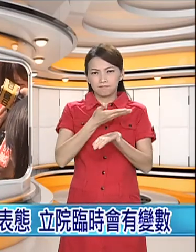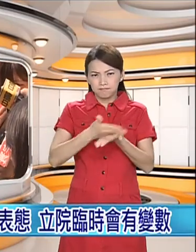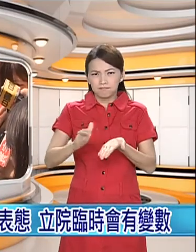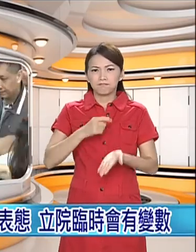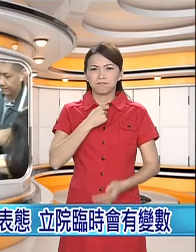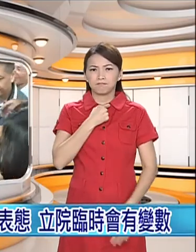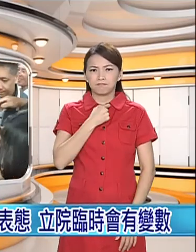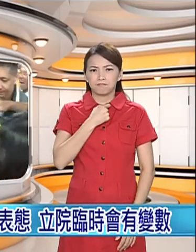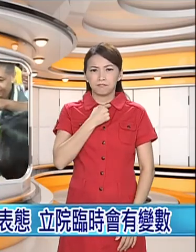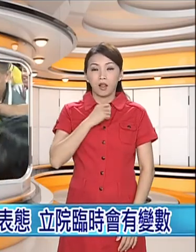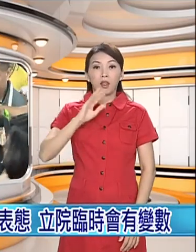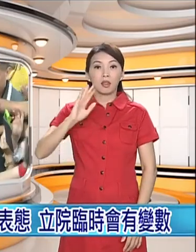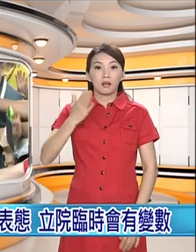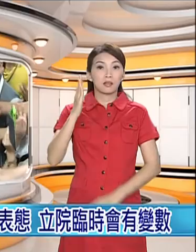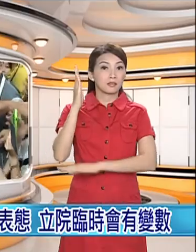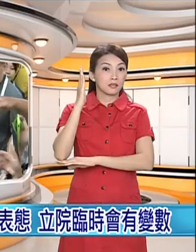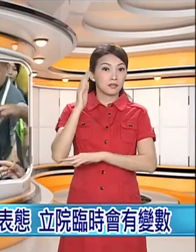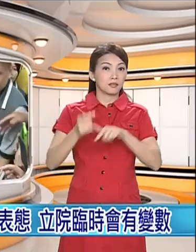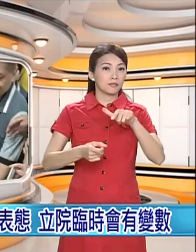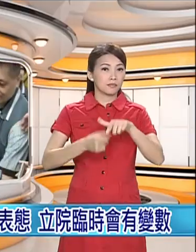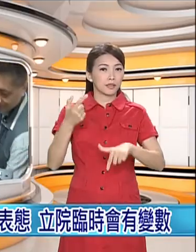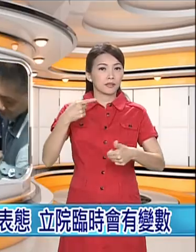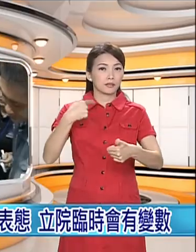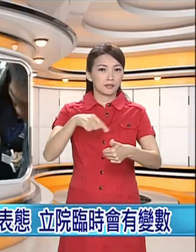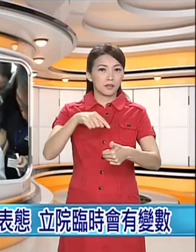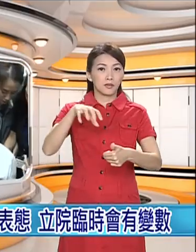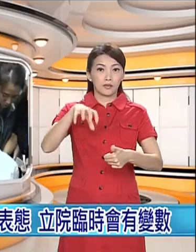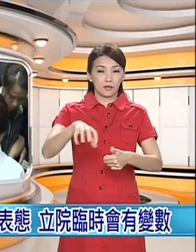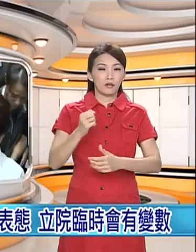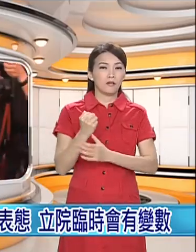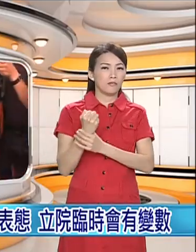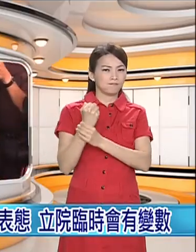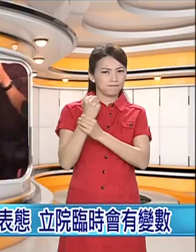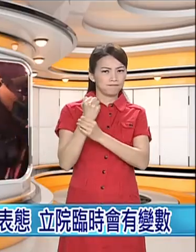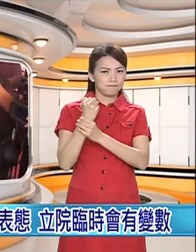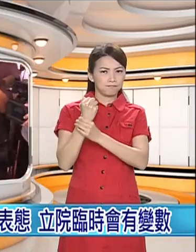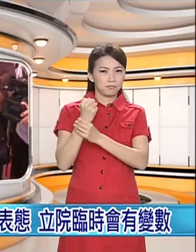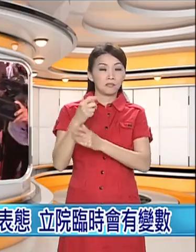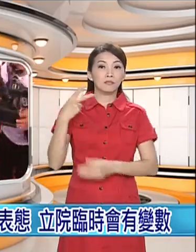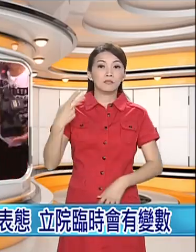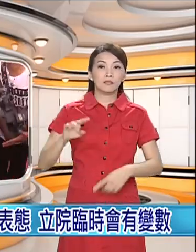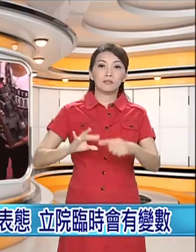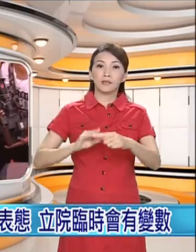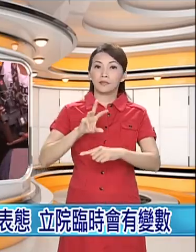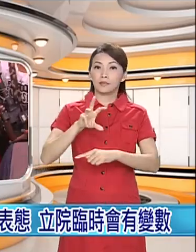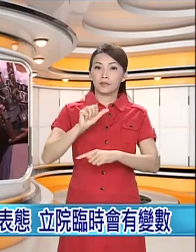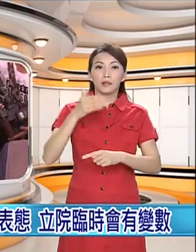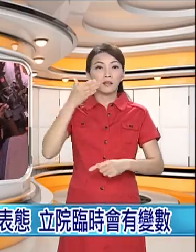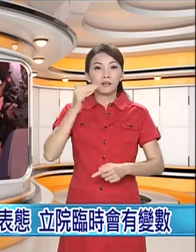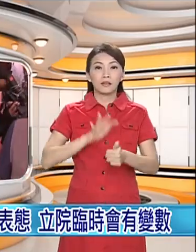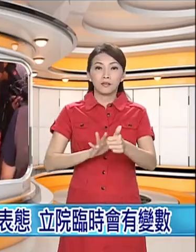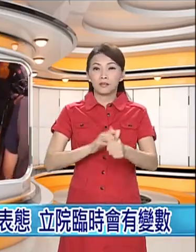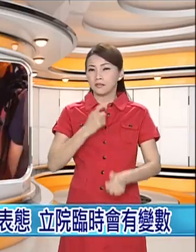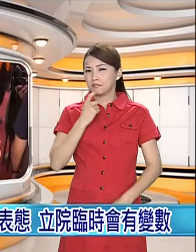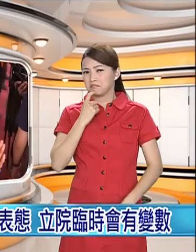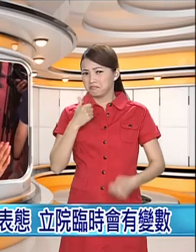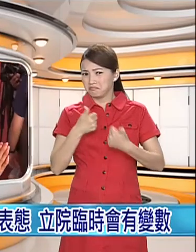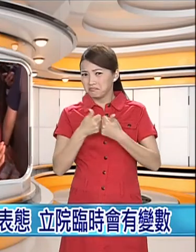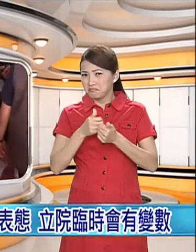府院已经表态力挺教育部，再加上有85%的国民党立